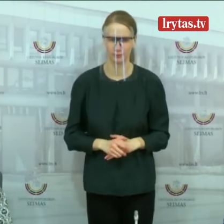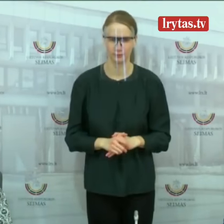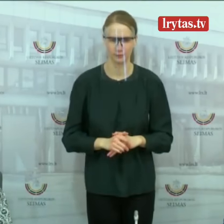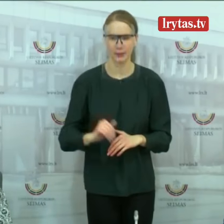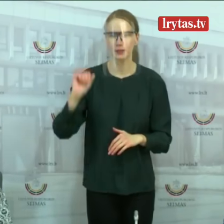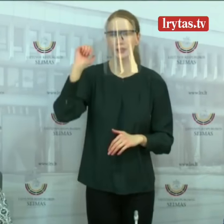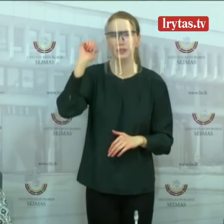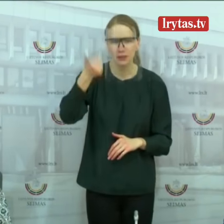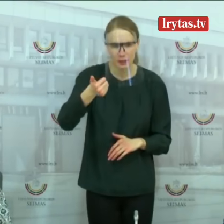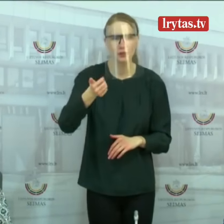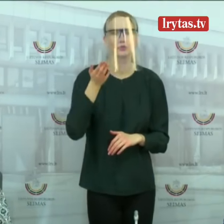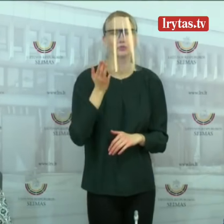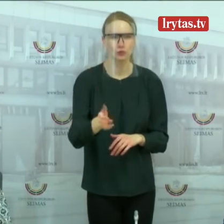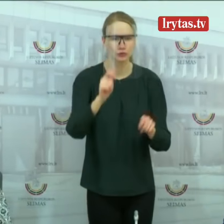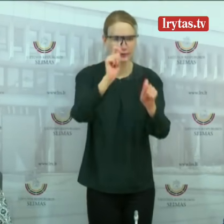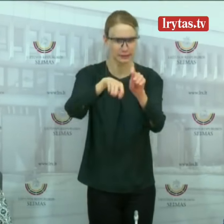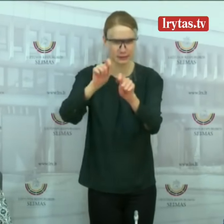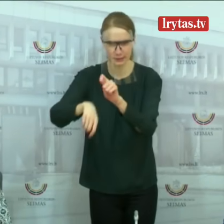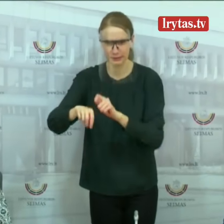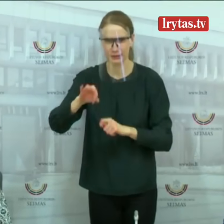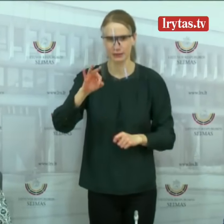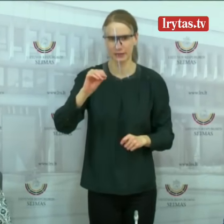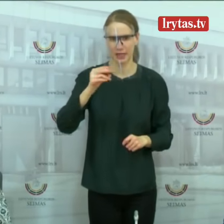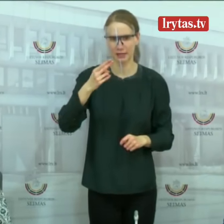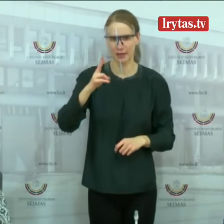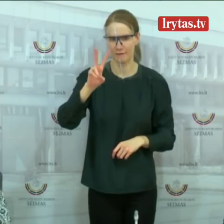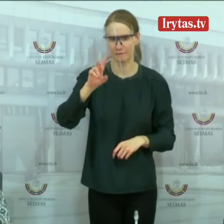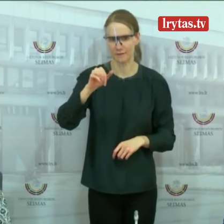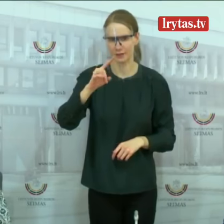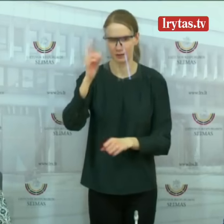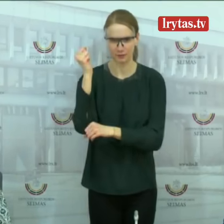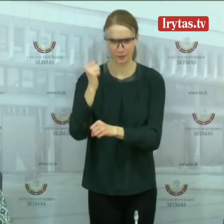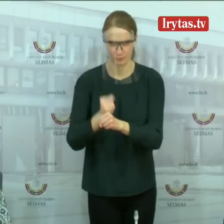rytoj pakartotinai bus tyriami VŠI Senevita darbuotojai, kadangi